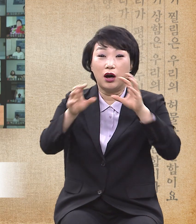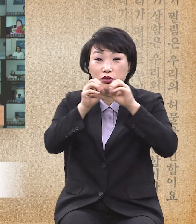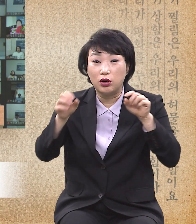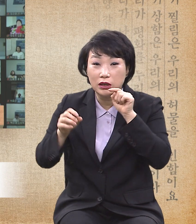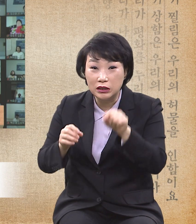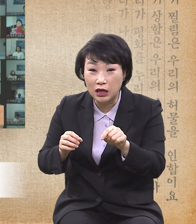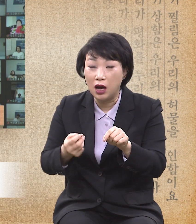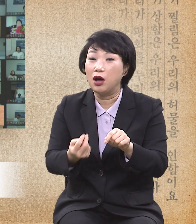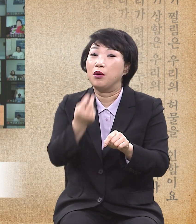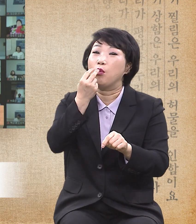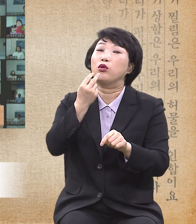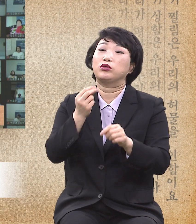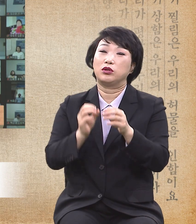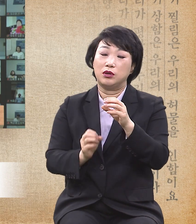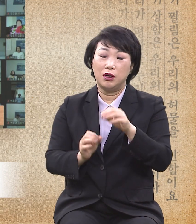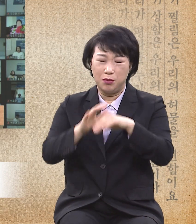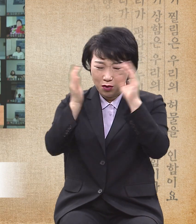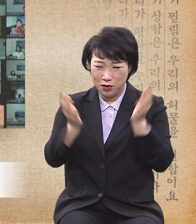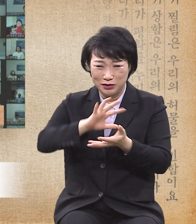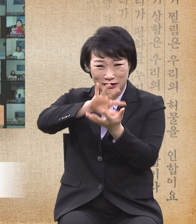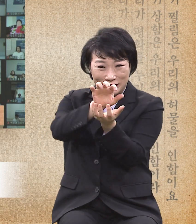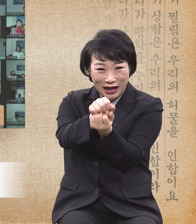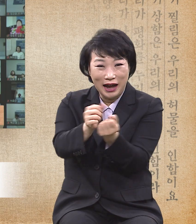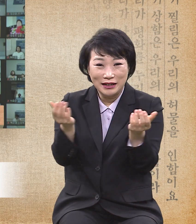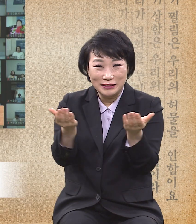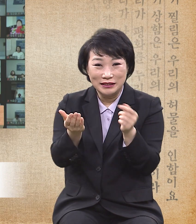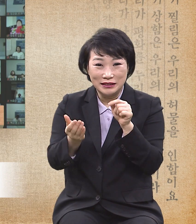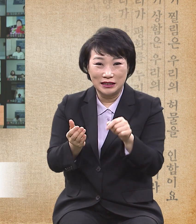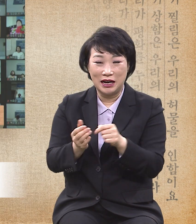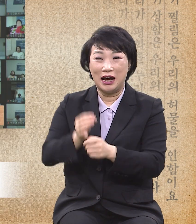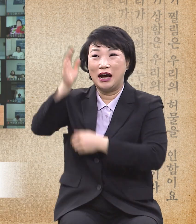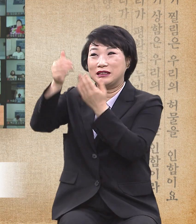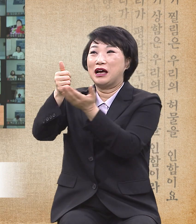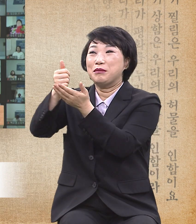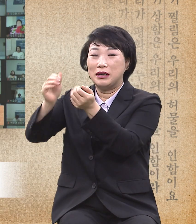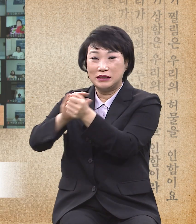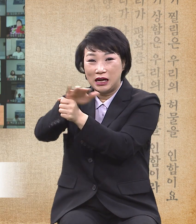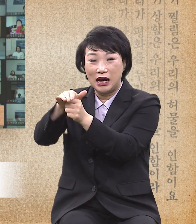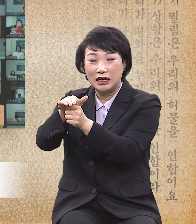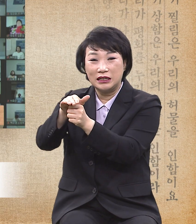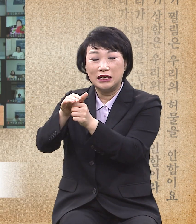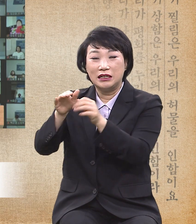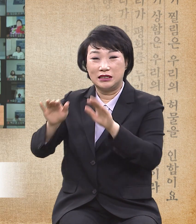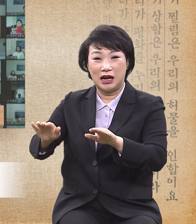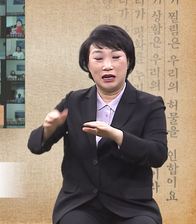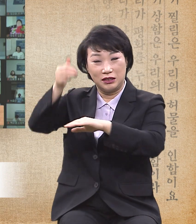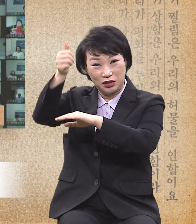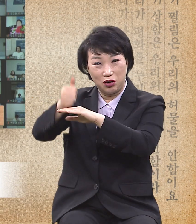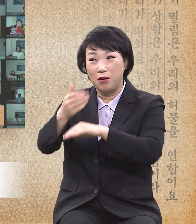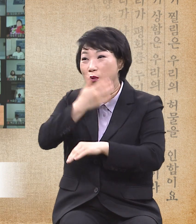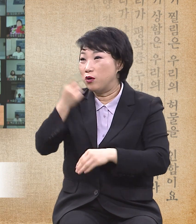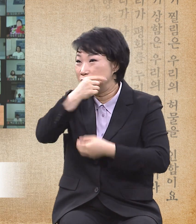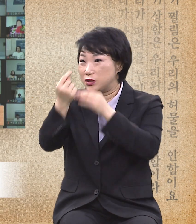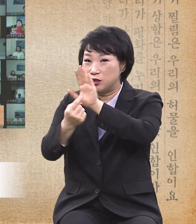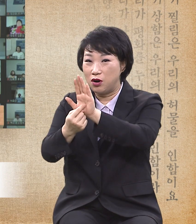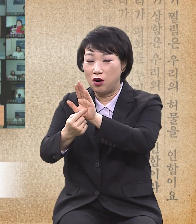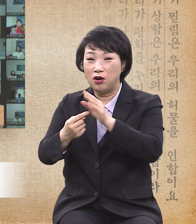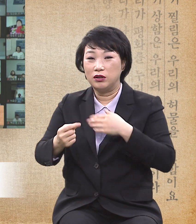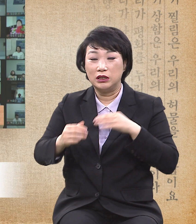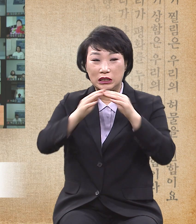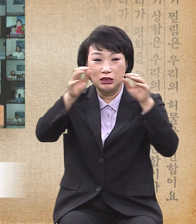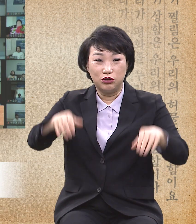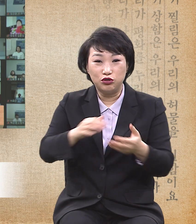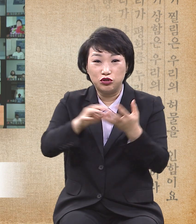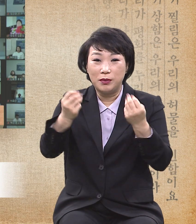이게 목숨을 다하는 것이요. 하나님 사랑이 결국 복음 증거를 통해 이웃